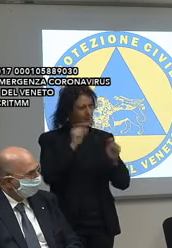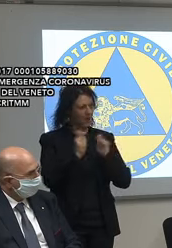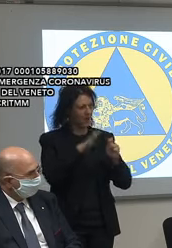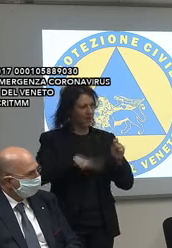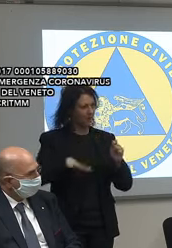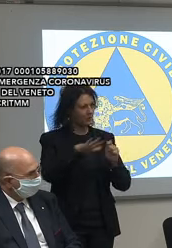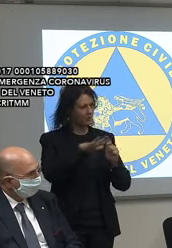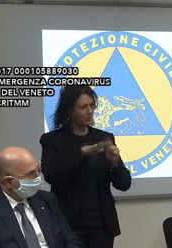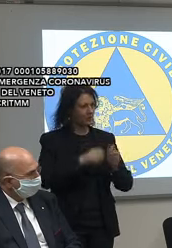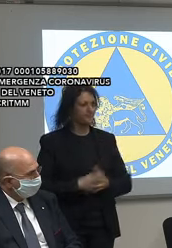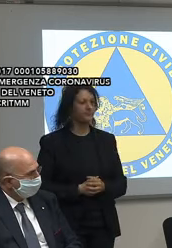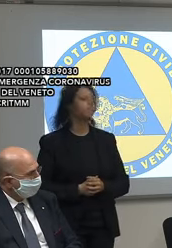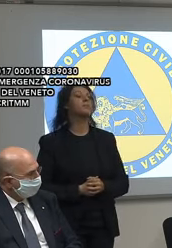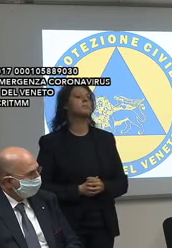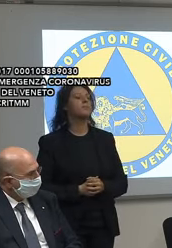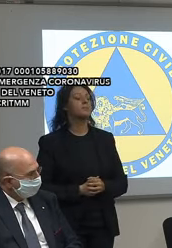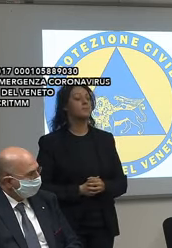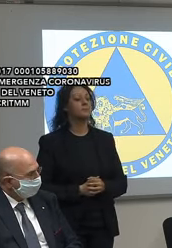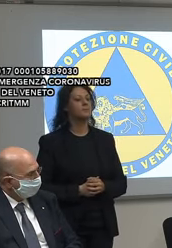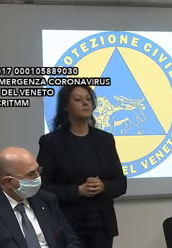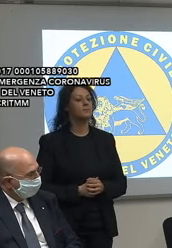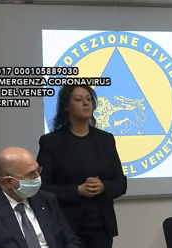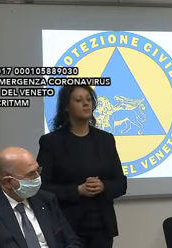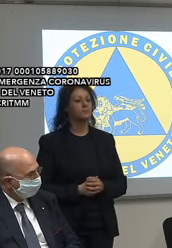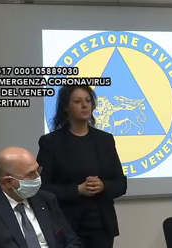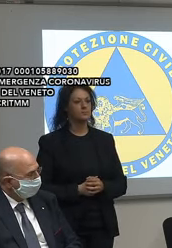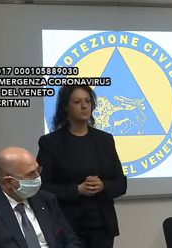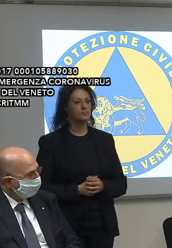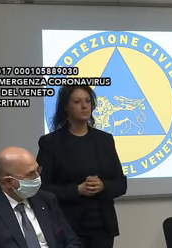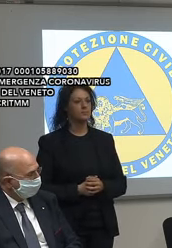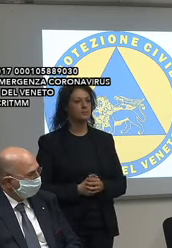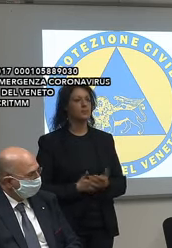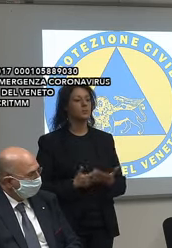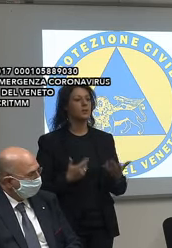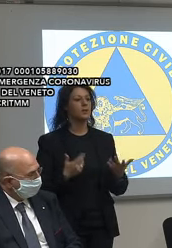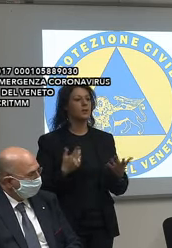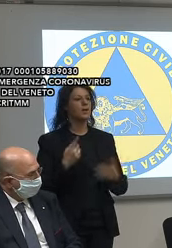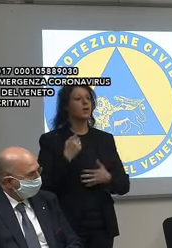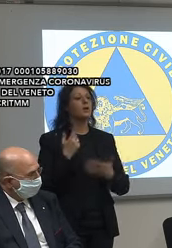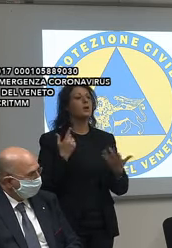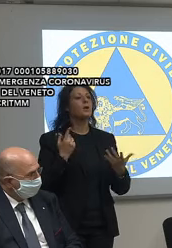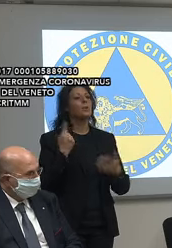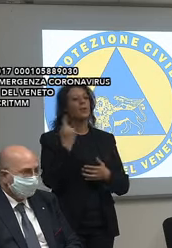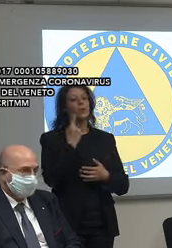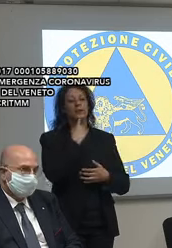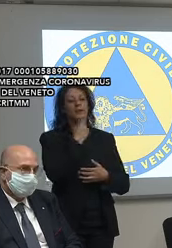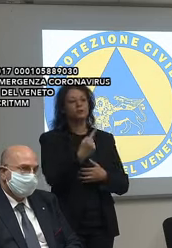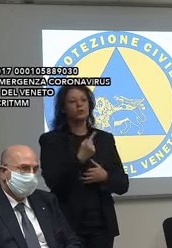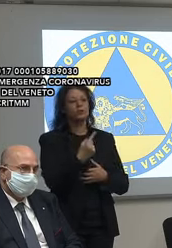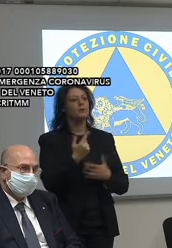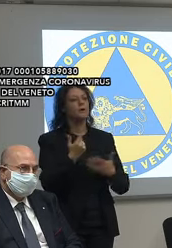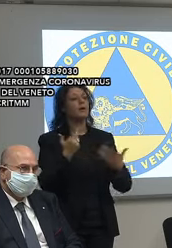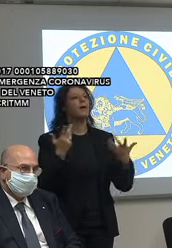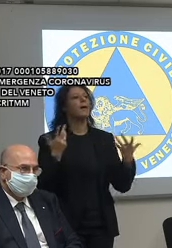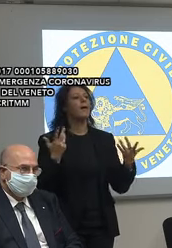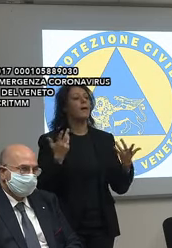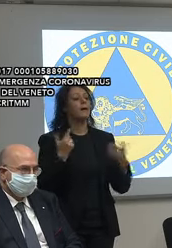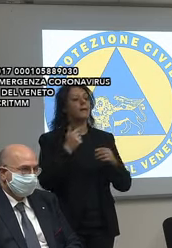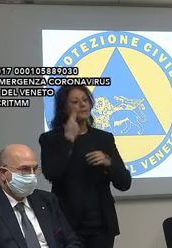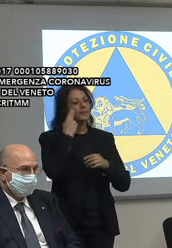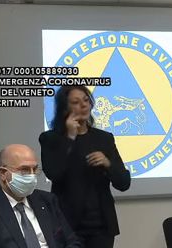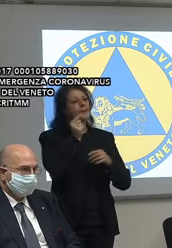con la sovrintendenza, giustamente, che ringraziamo, si dice sempre, ma se guardiamo il tassello del mosaico non lo vediamo mai